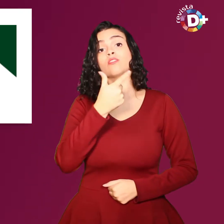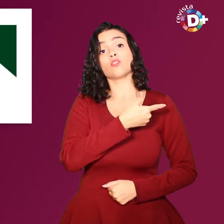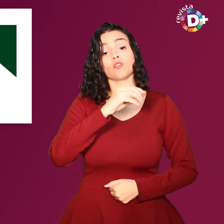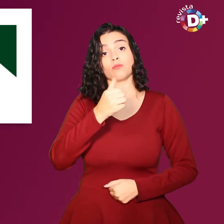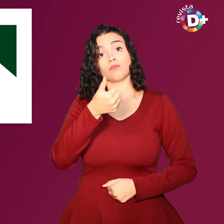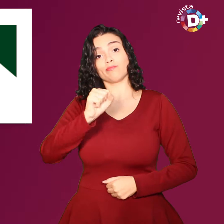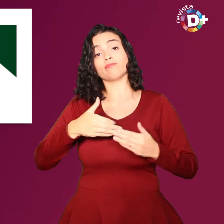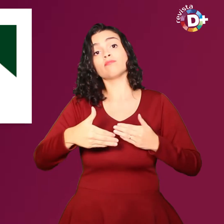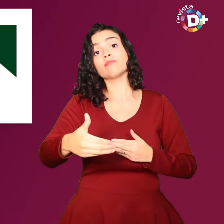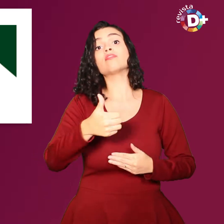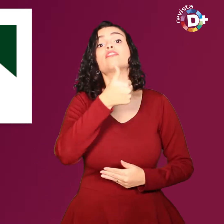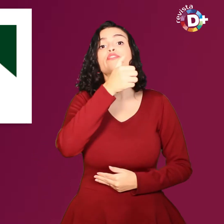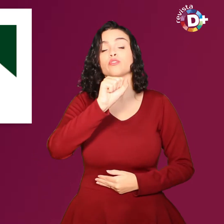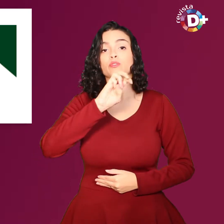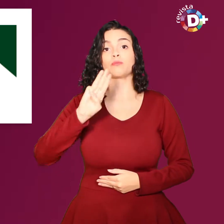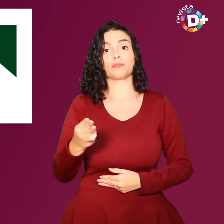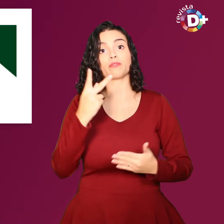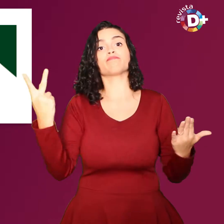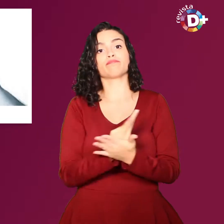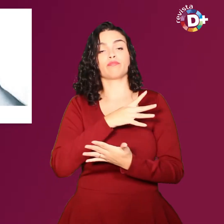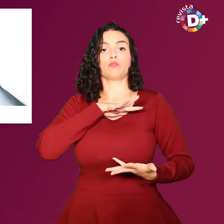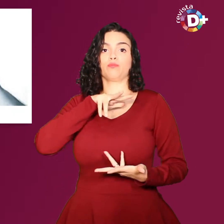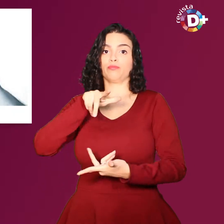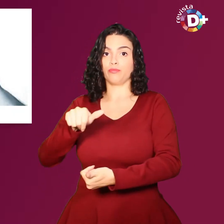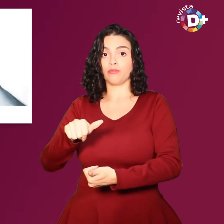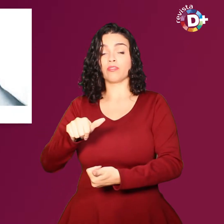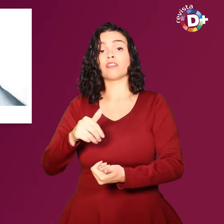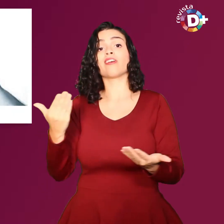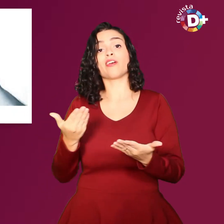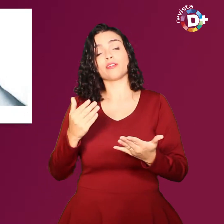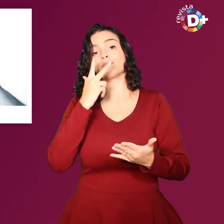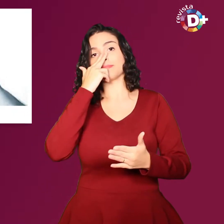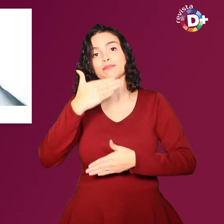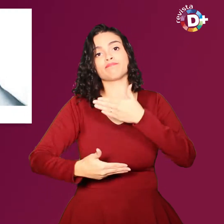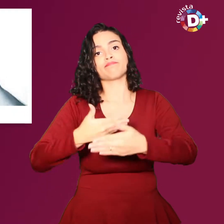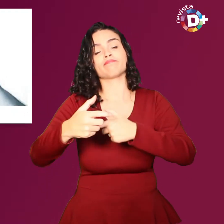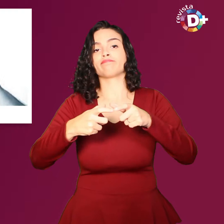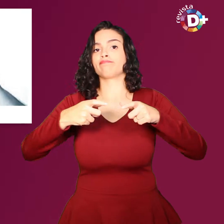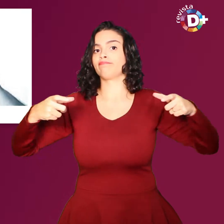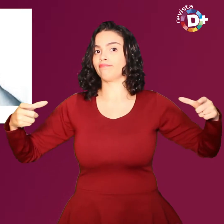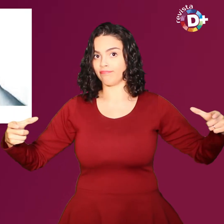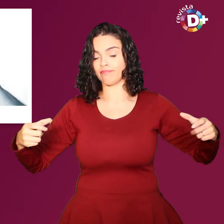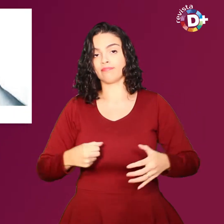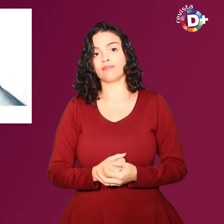para 2018 é de cerca de 18 milhões de casos no mundo, e a tendência geral é que os números